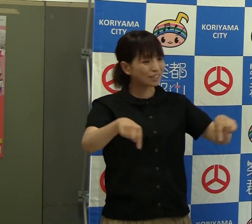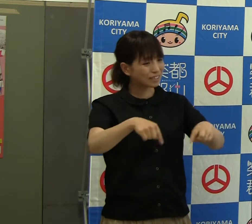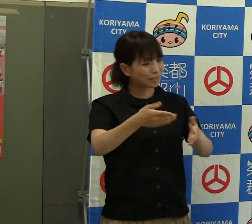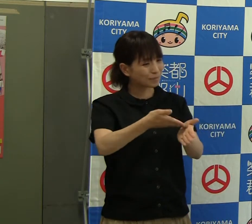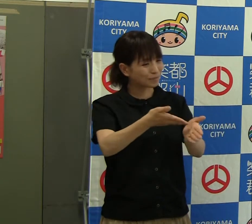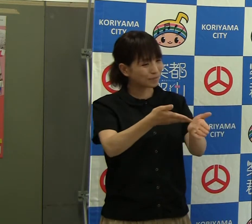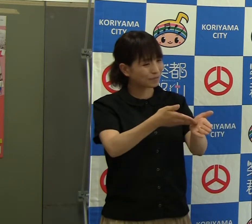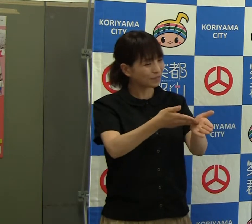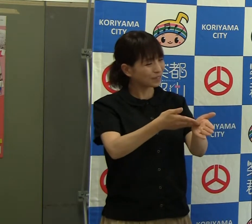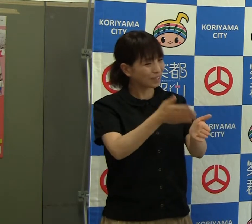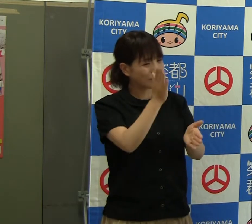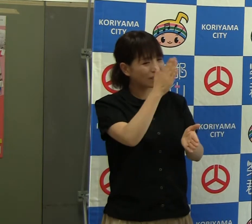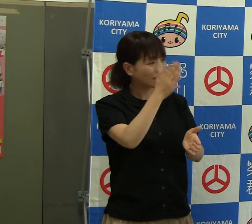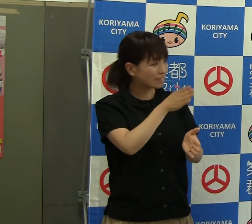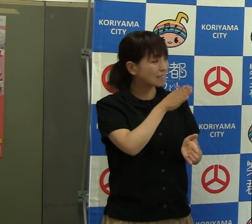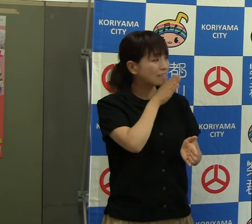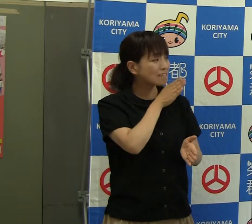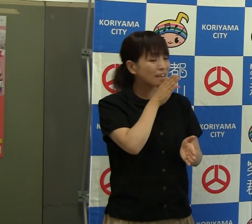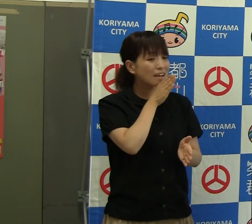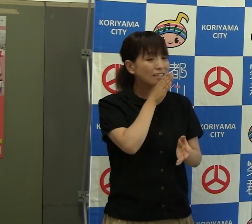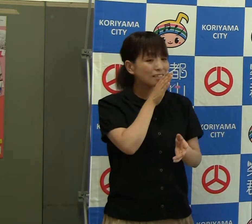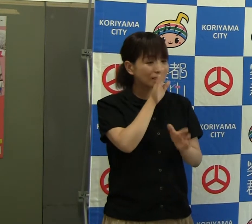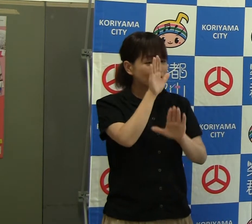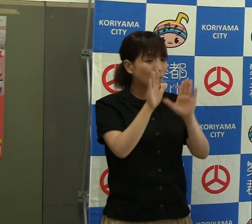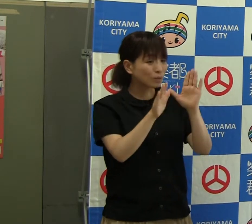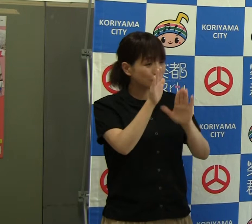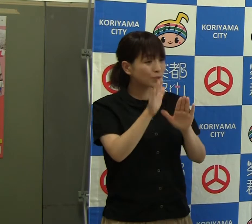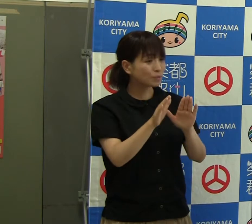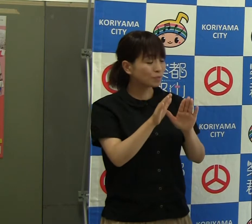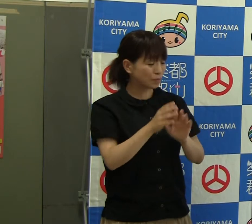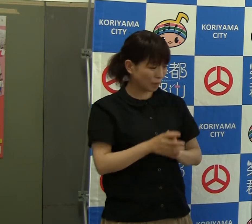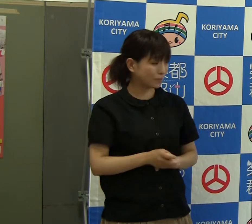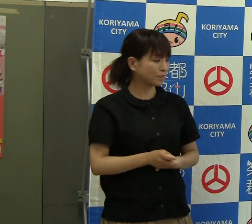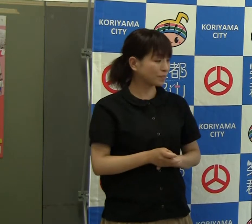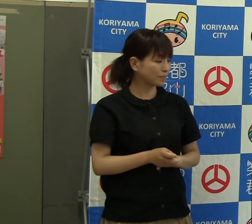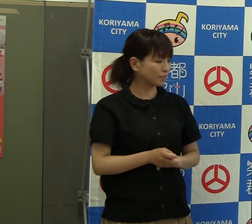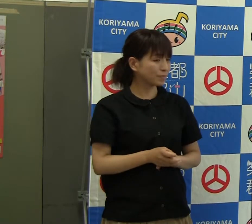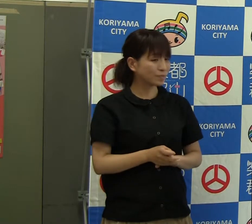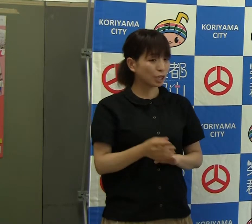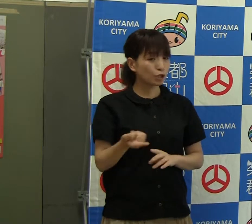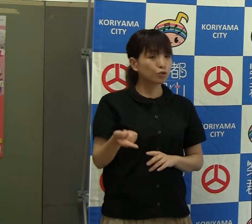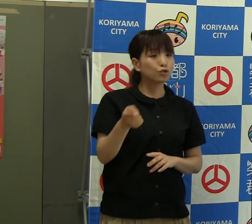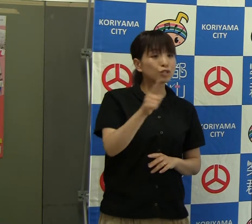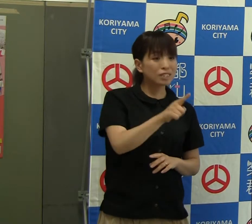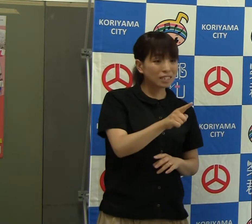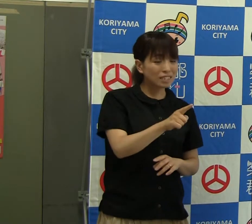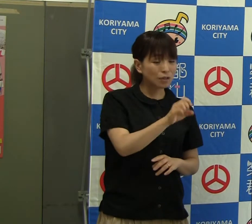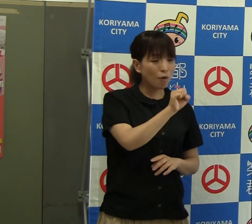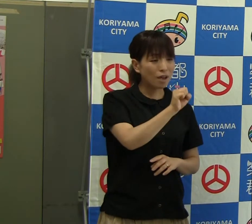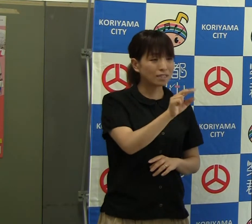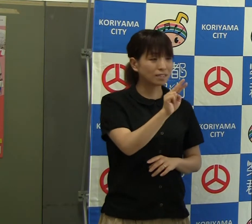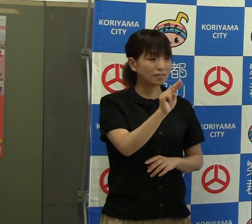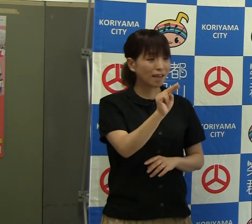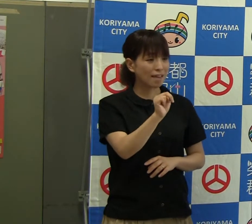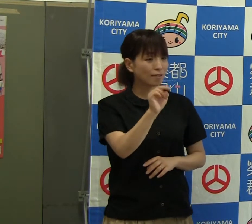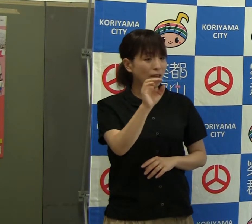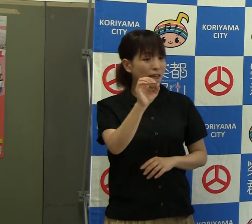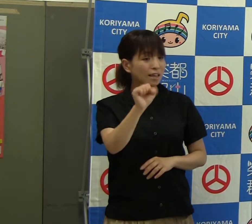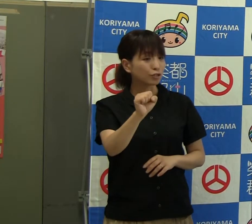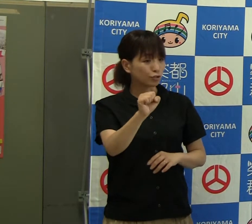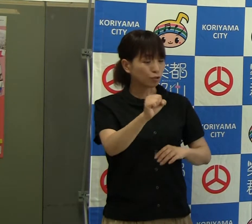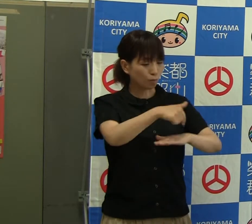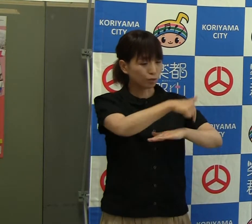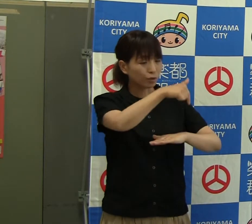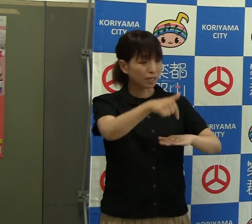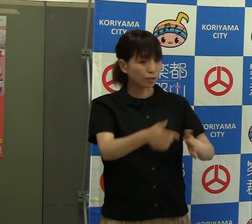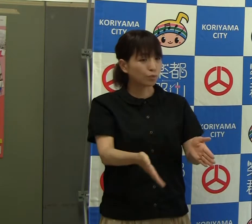ふうになるのかですね、次 の SNS フォトプロジェクトも含めましてですね、まとめて